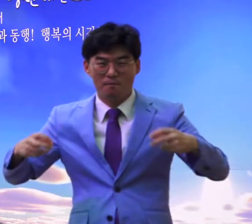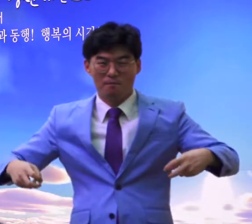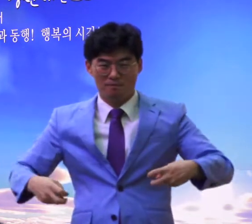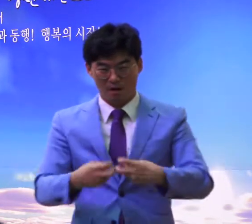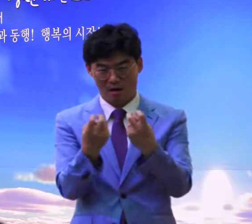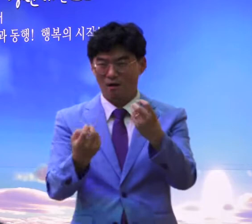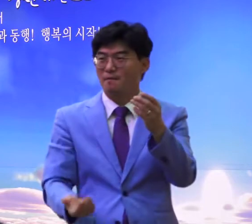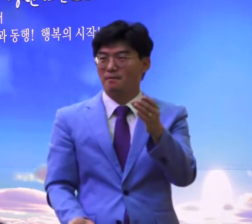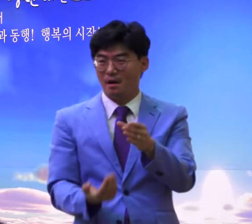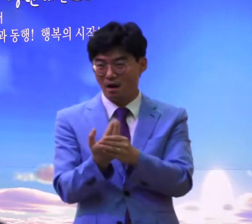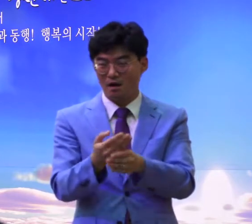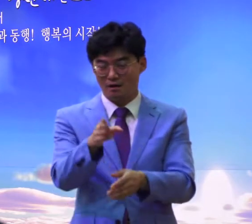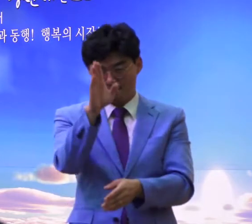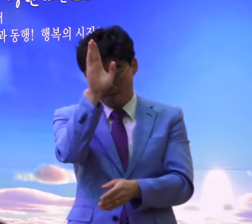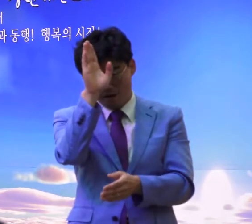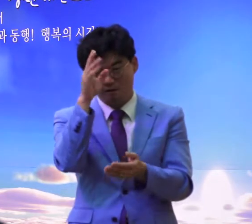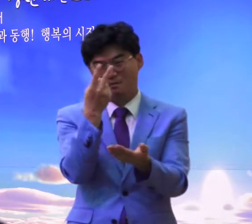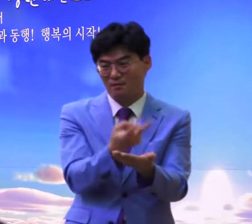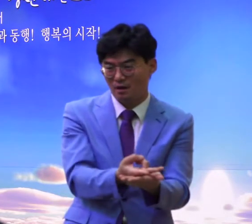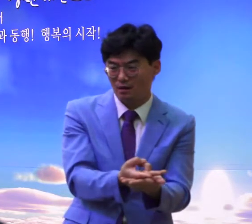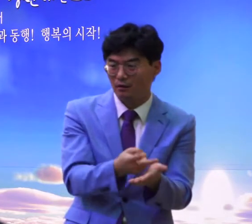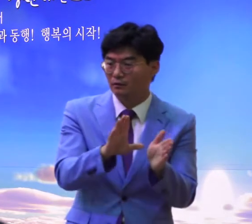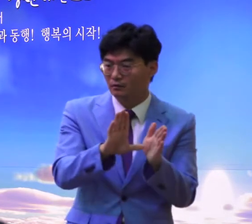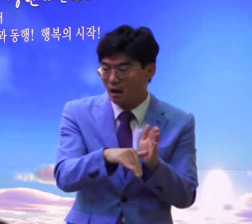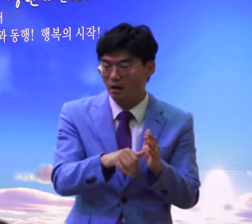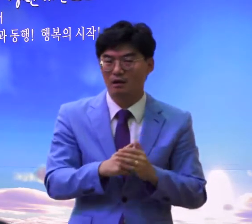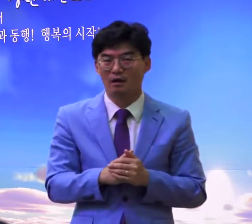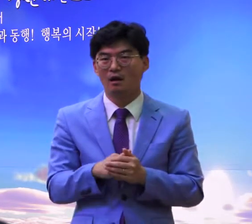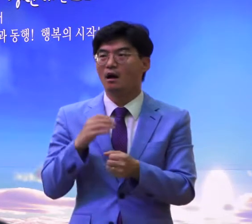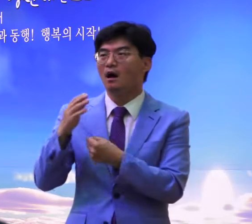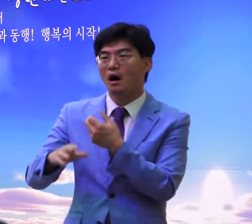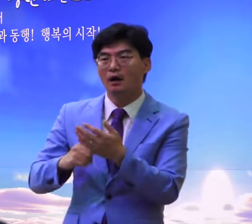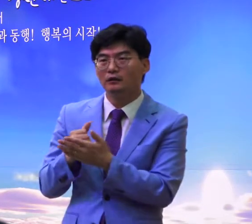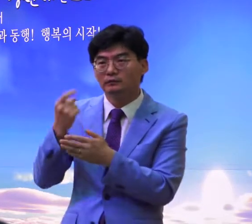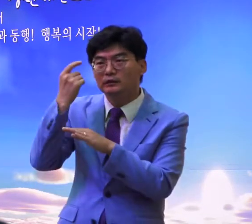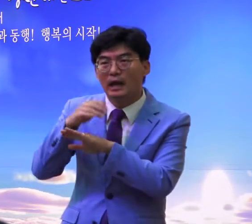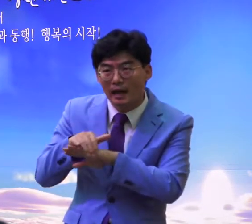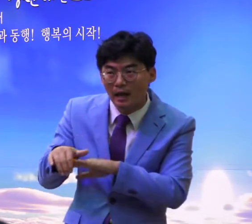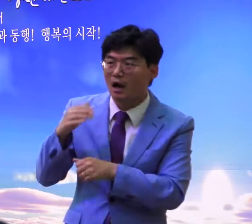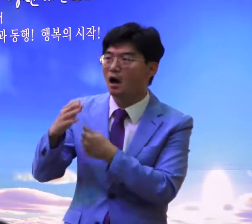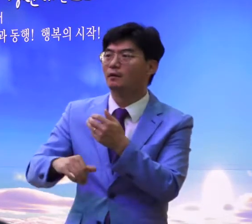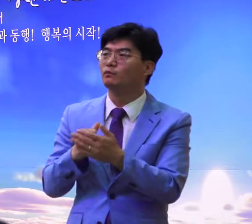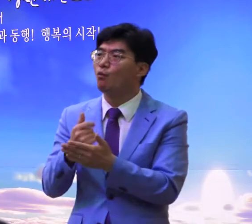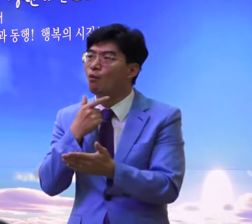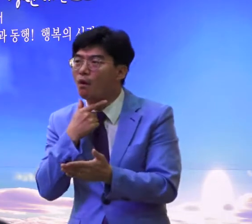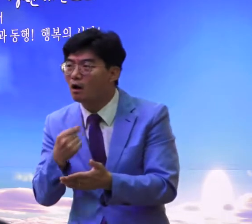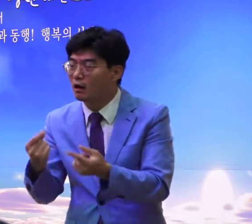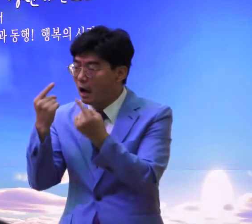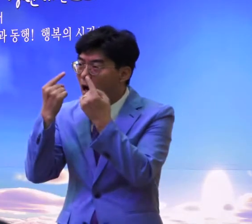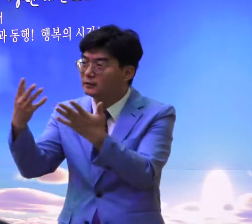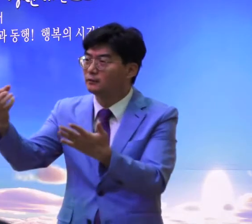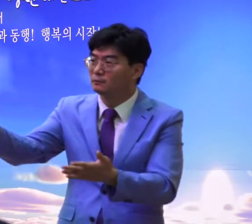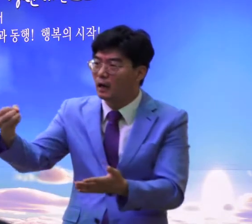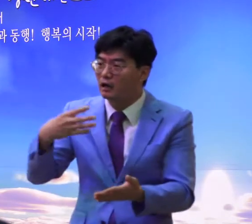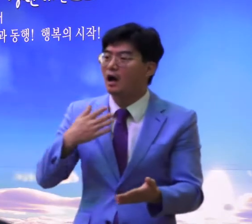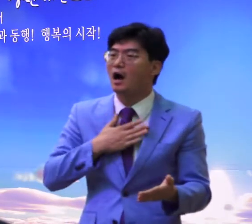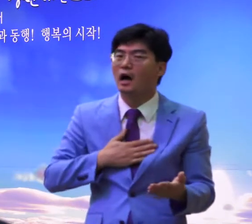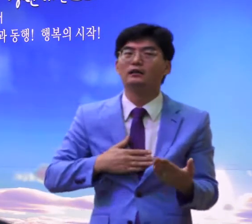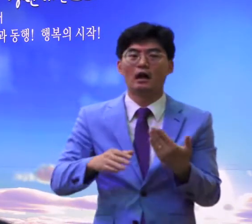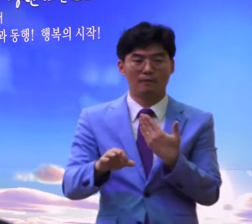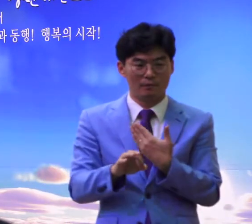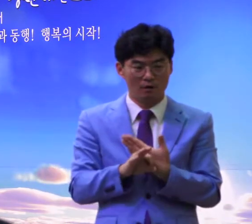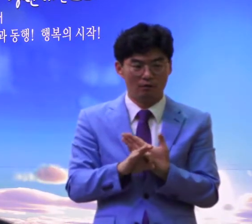않는 질병에 걸릴지라도 그 속에서 일하고 계신 하나님의 계획을 안다면 하나님께 대한